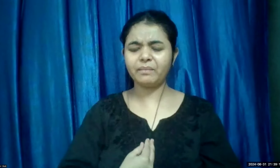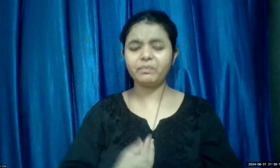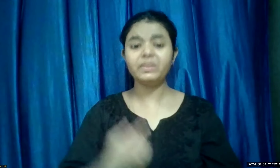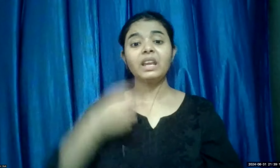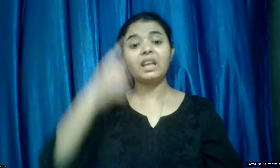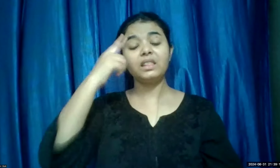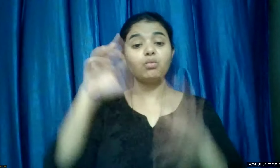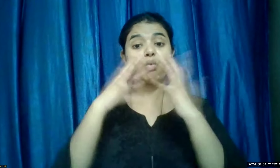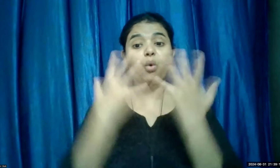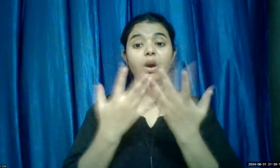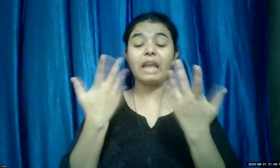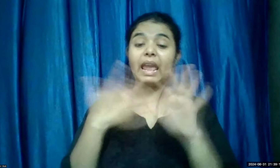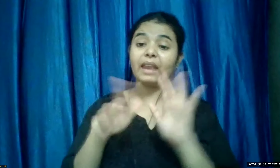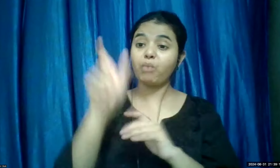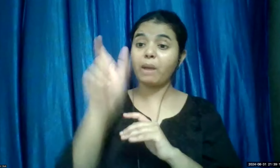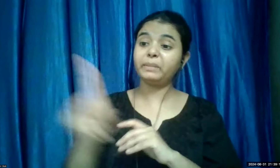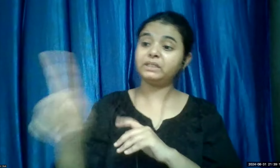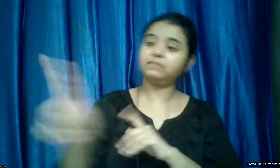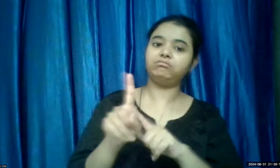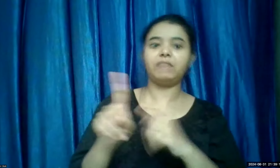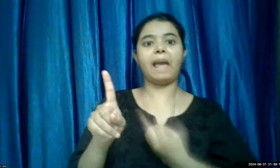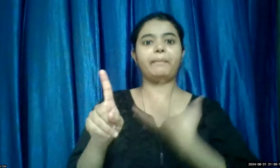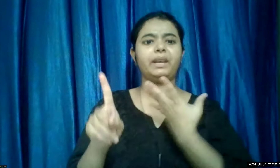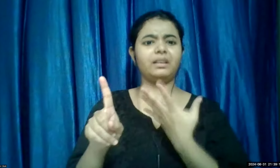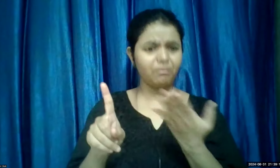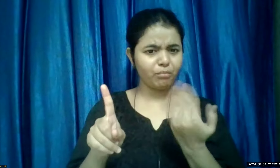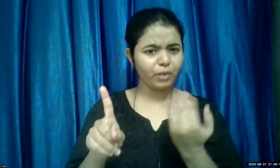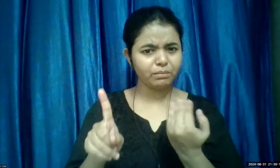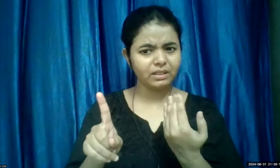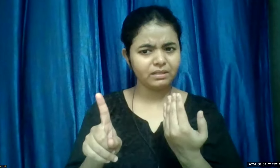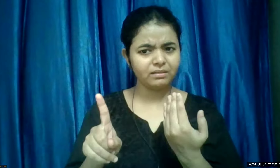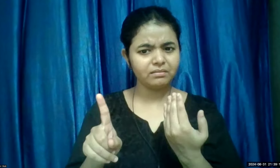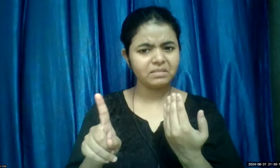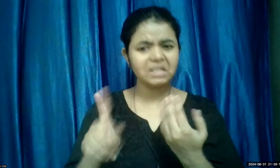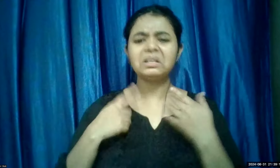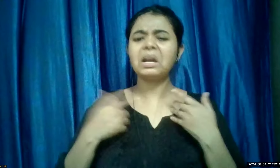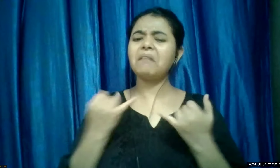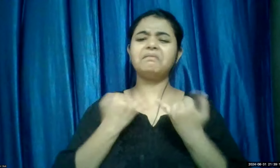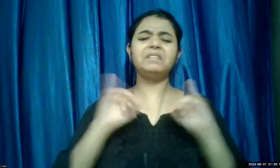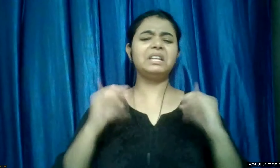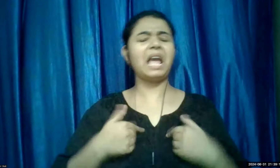कोई दुख ना हो, जो ये कहे कि मैं समस्त प्रकार के दुखों से मुक्त हूं।